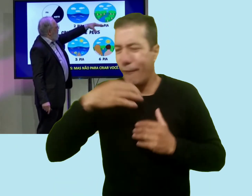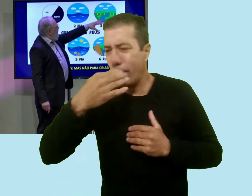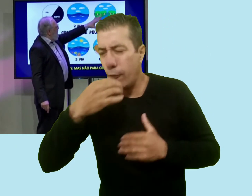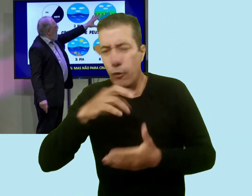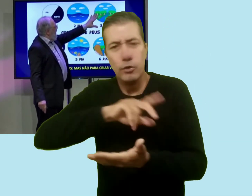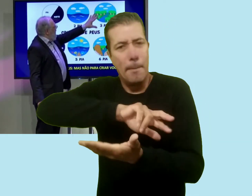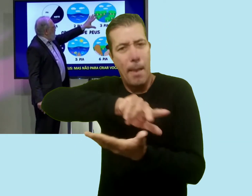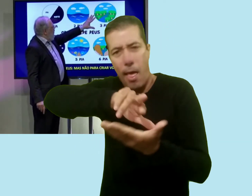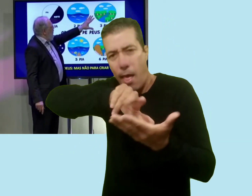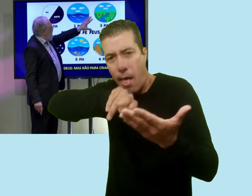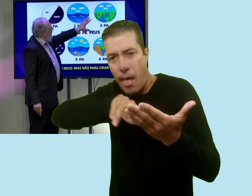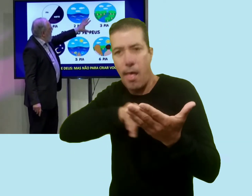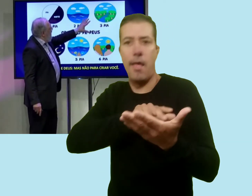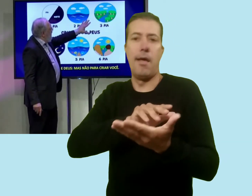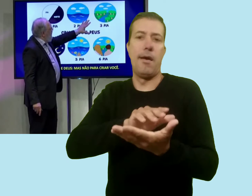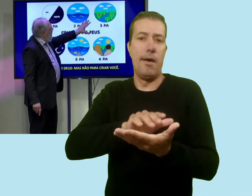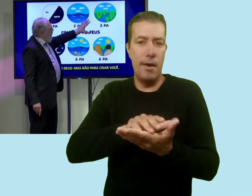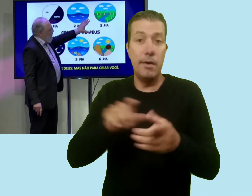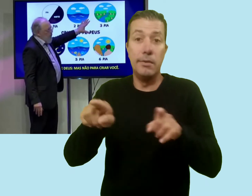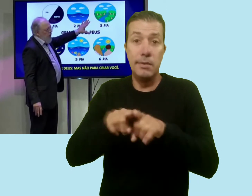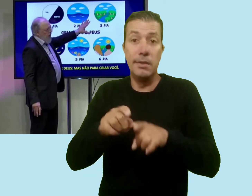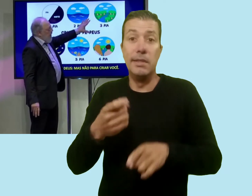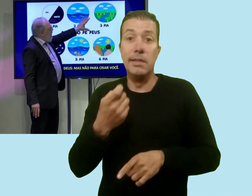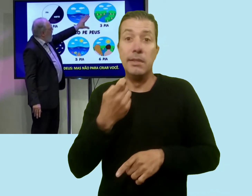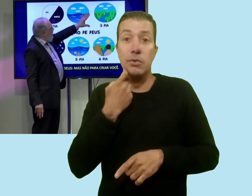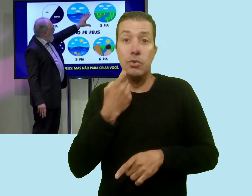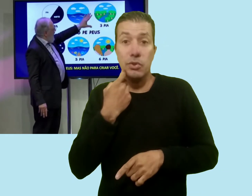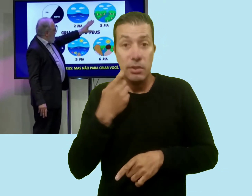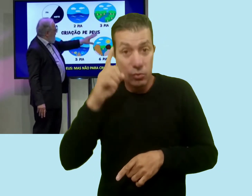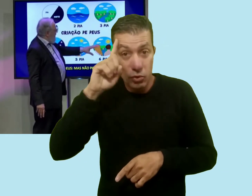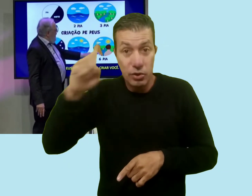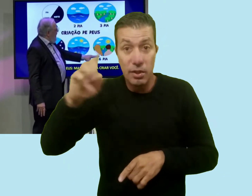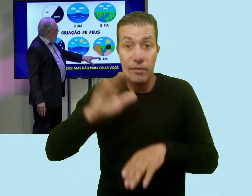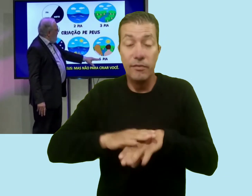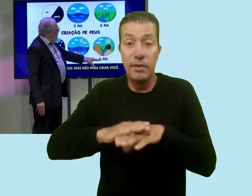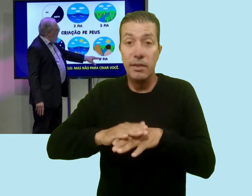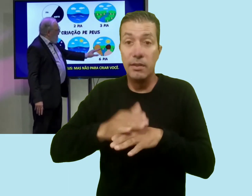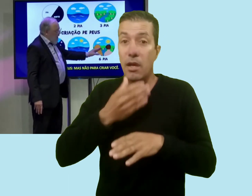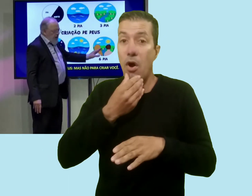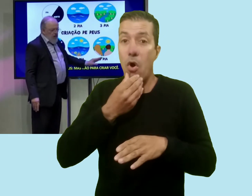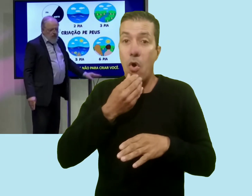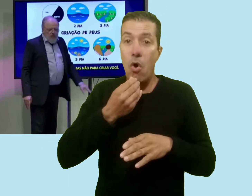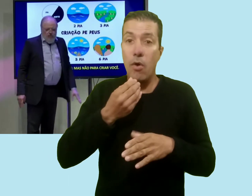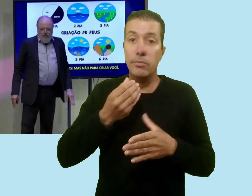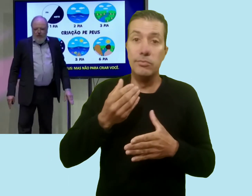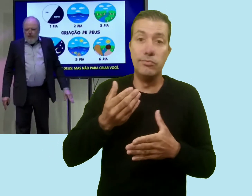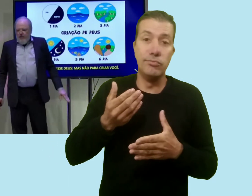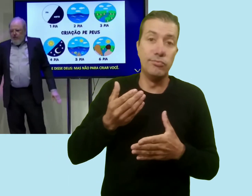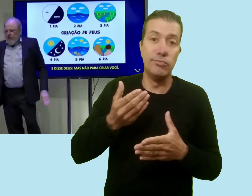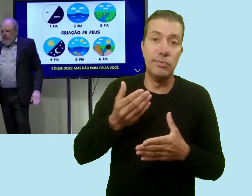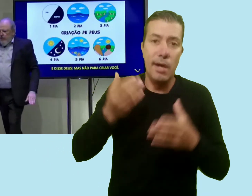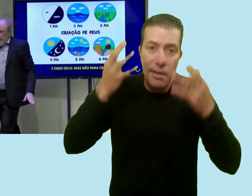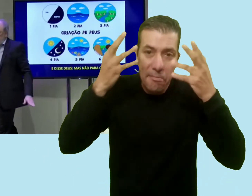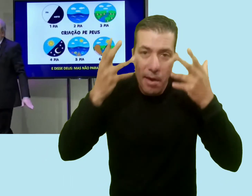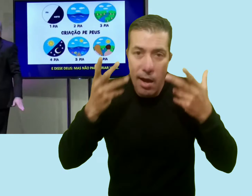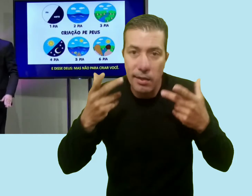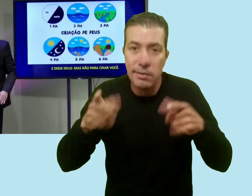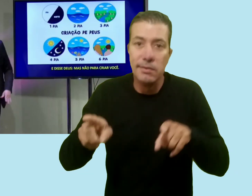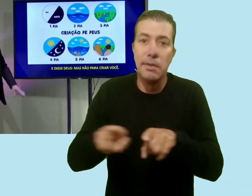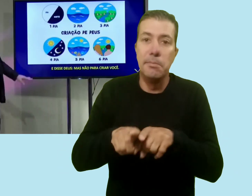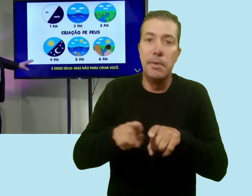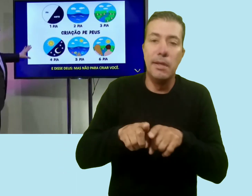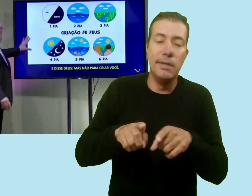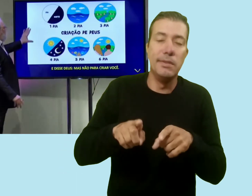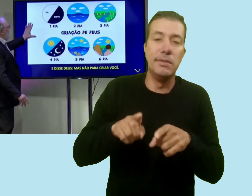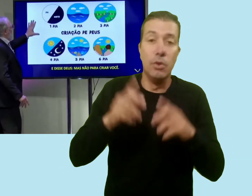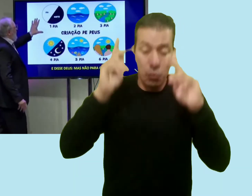árvores frutíferas e todos os alimentos naturais. E no sexto dia ele criou os mamíferos e o ser humano.